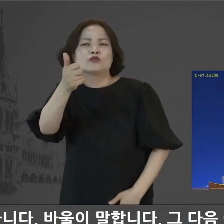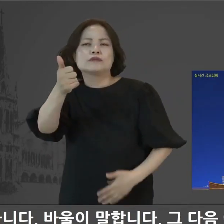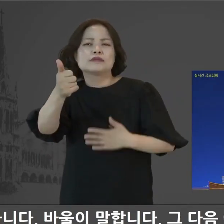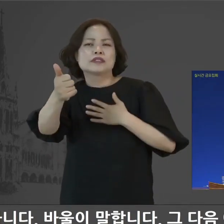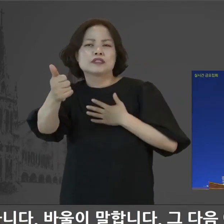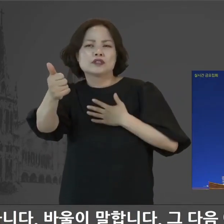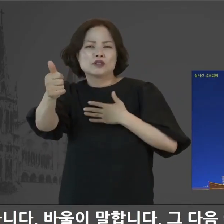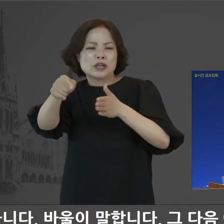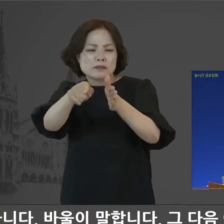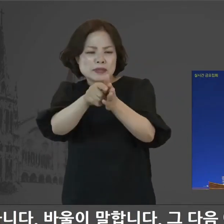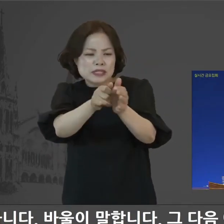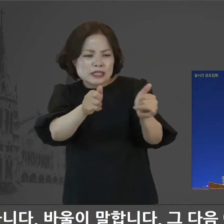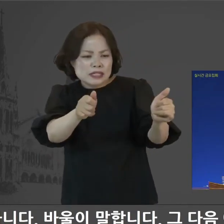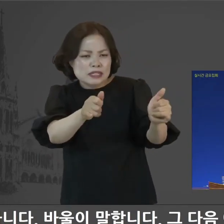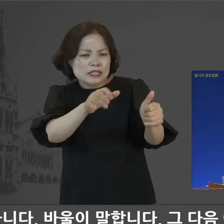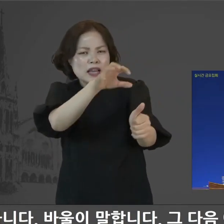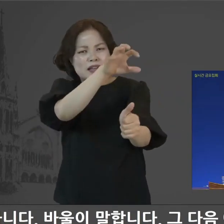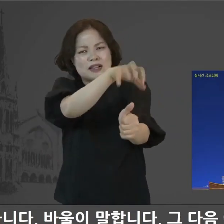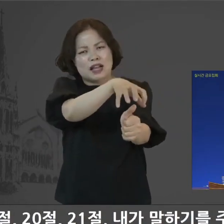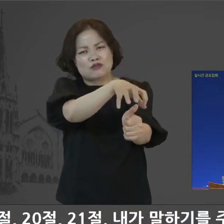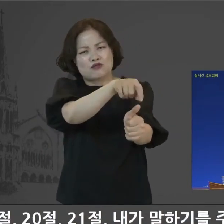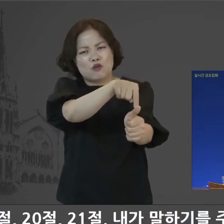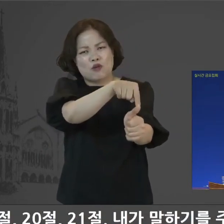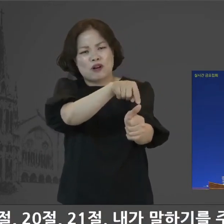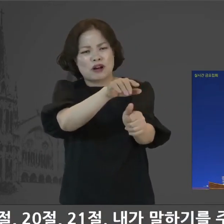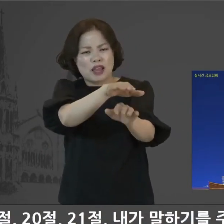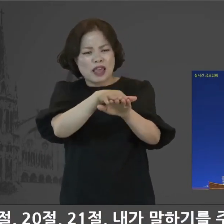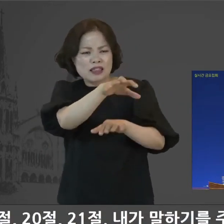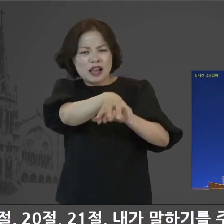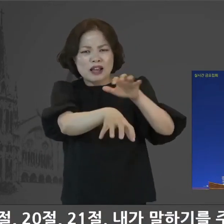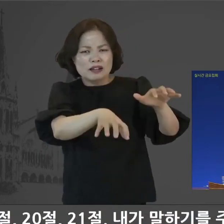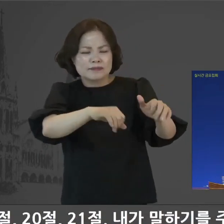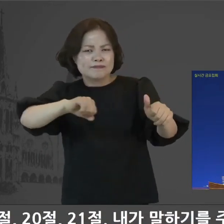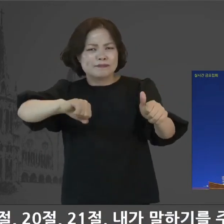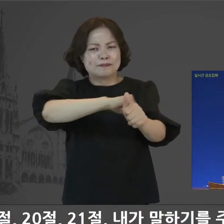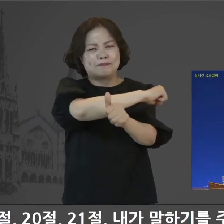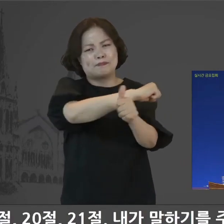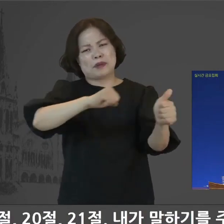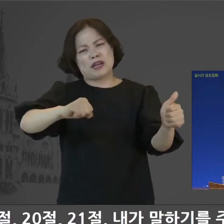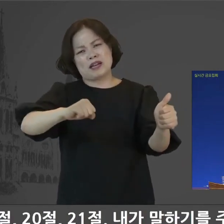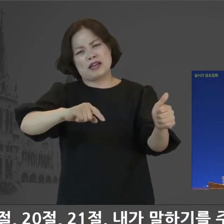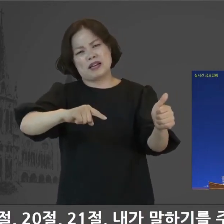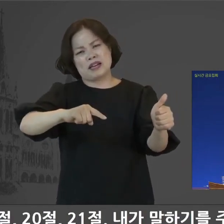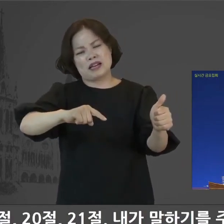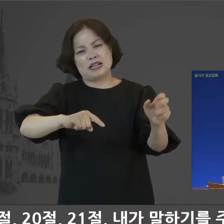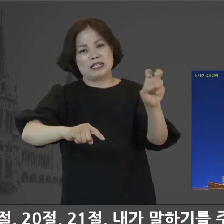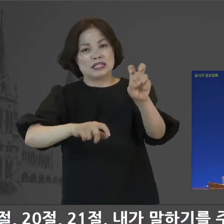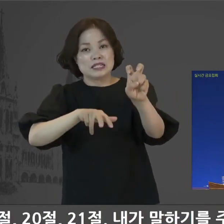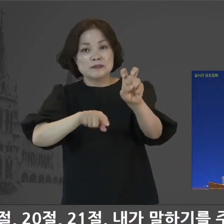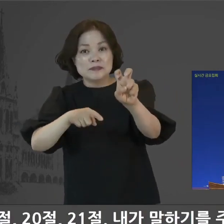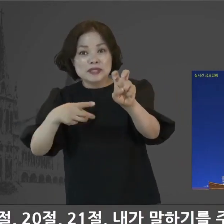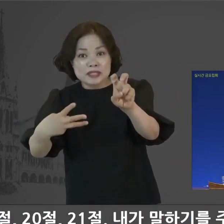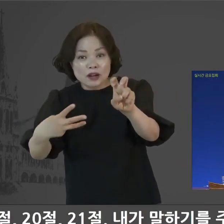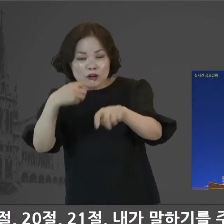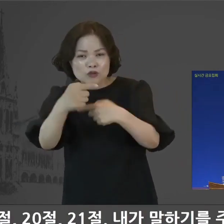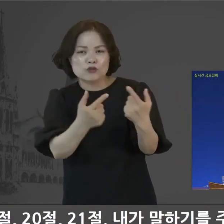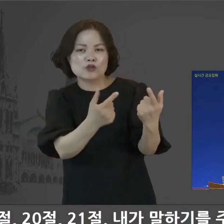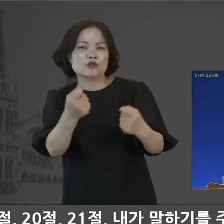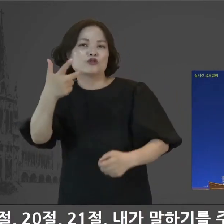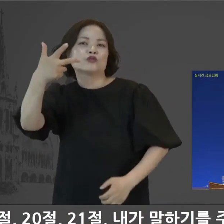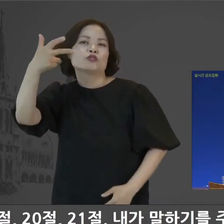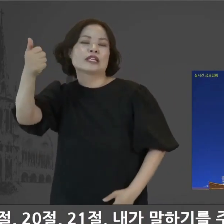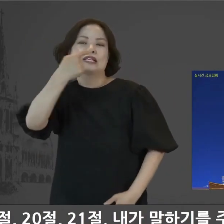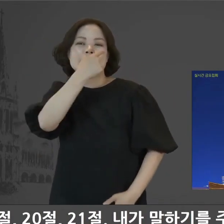내가 주를 믿는 사람을 가두고 또 각 회당에서 때리고, 20절 같이 읽겠습니다. 또